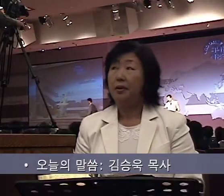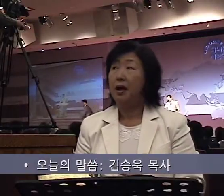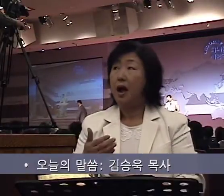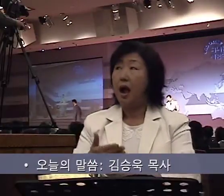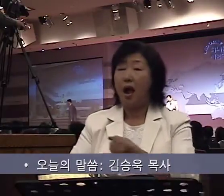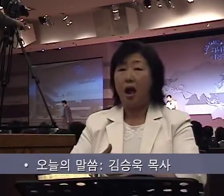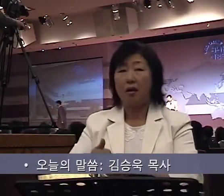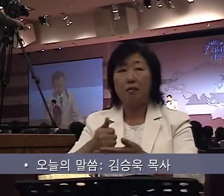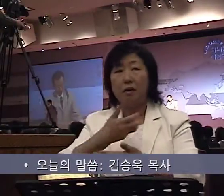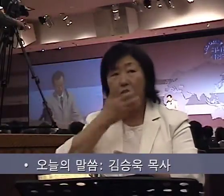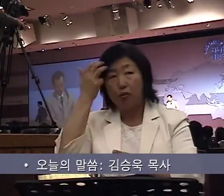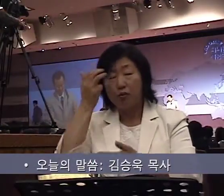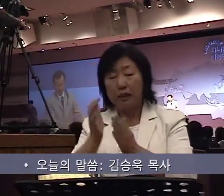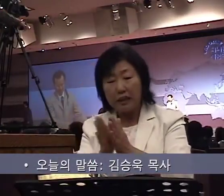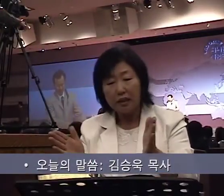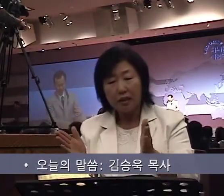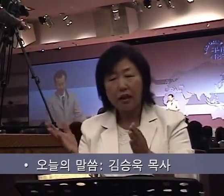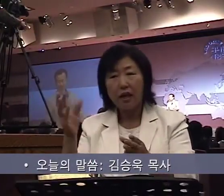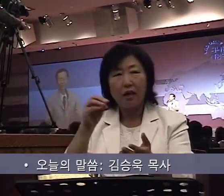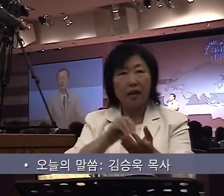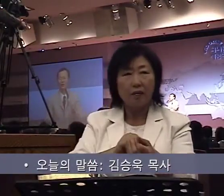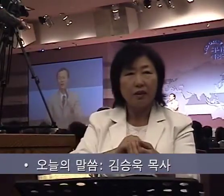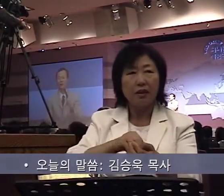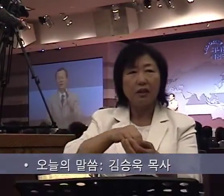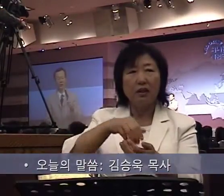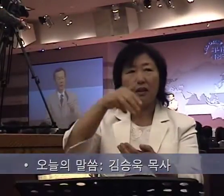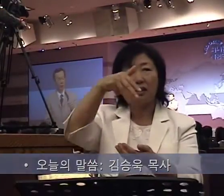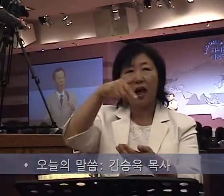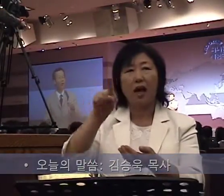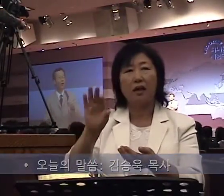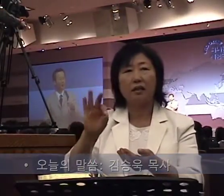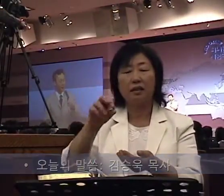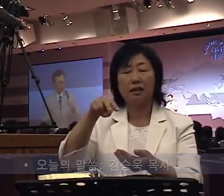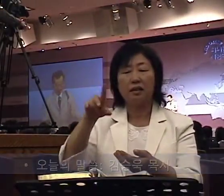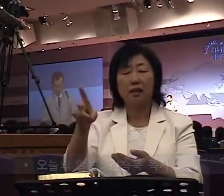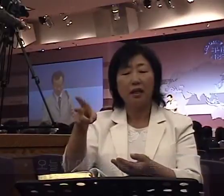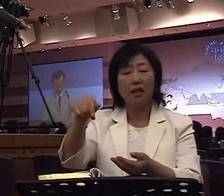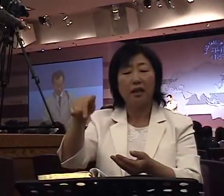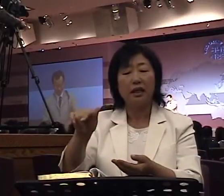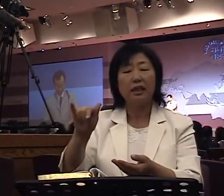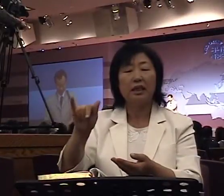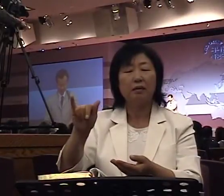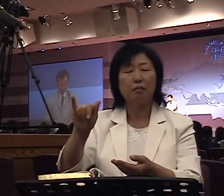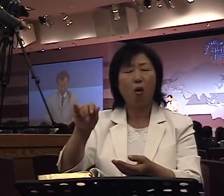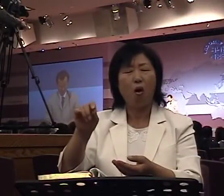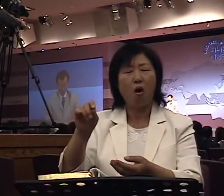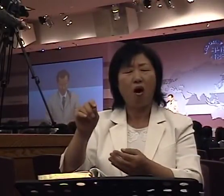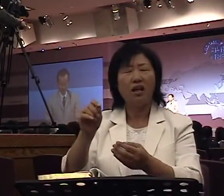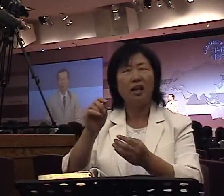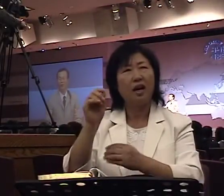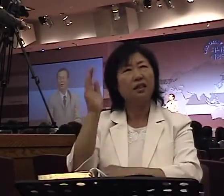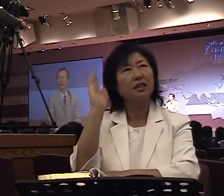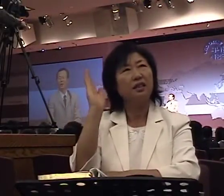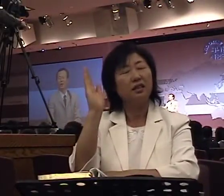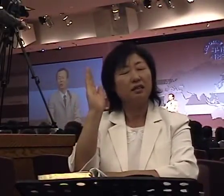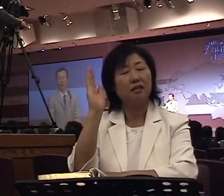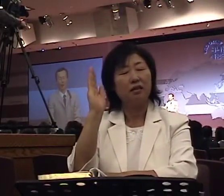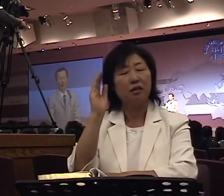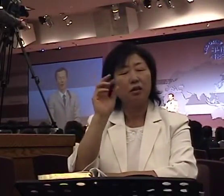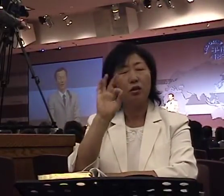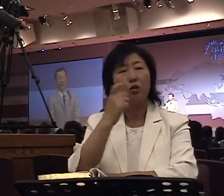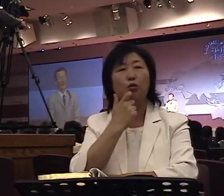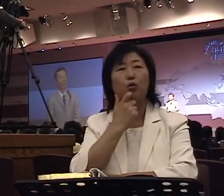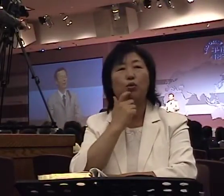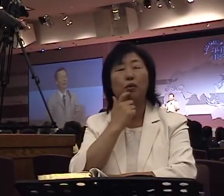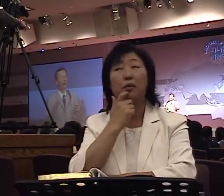하나님의 꿈의 시작이 담긴 창세기의 말씀은 이제 요셉의 이야기로 마감을 하게 됩니다.